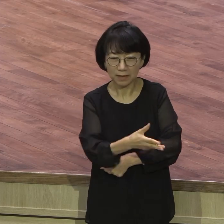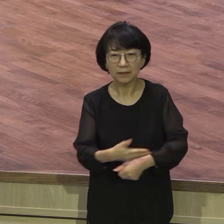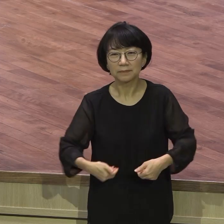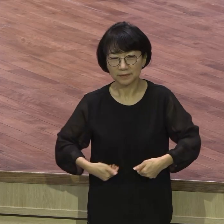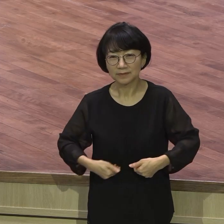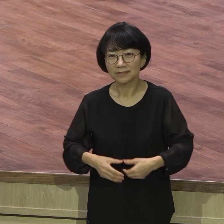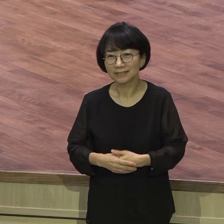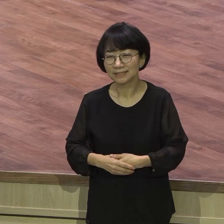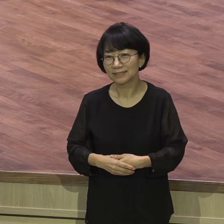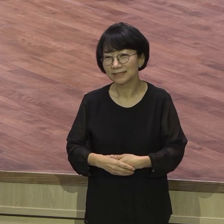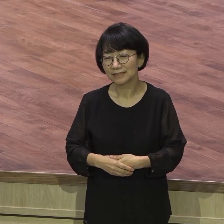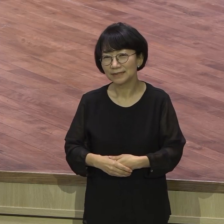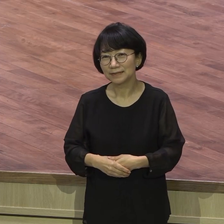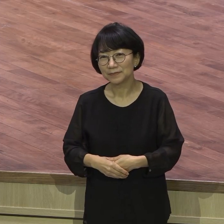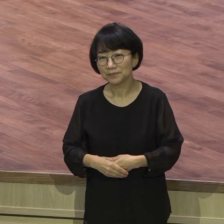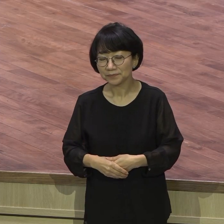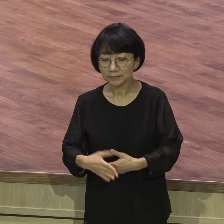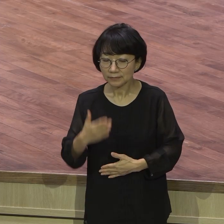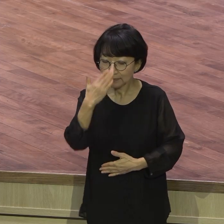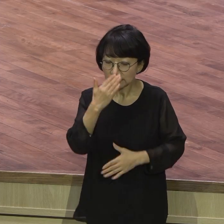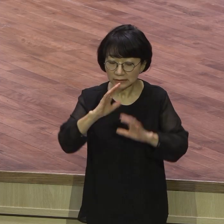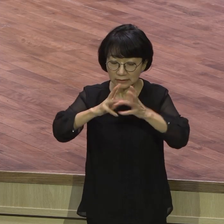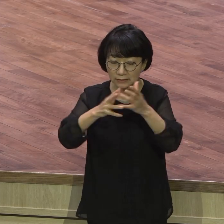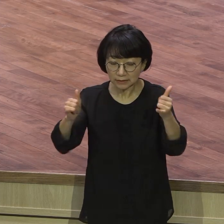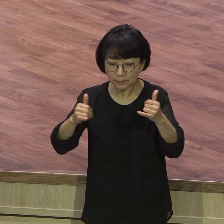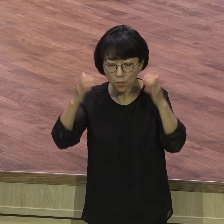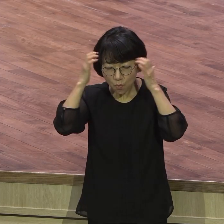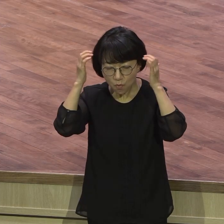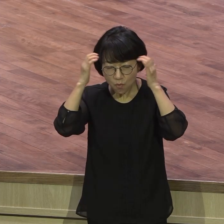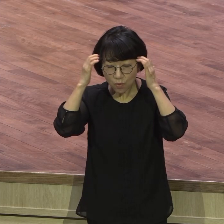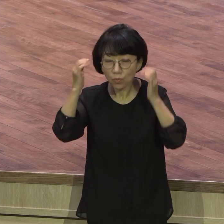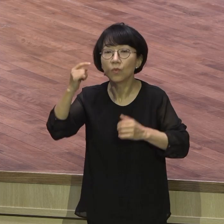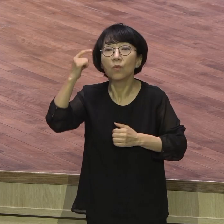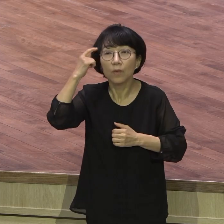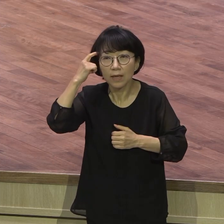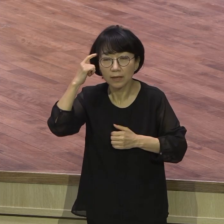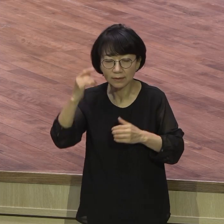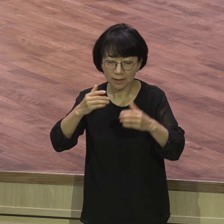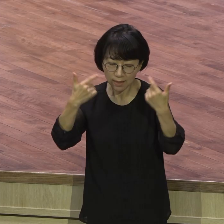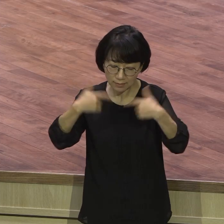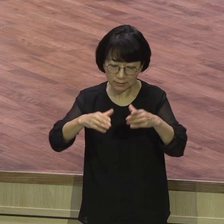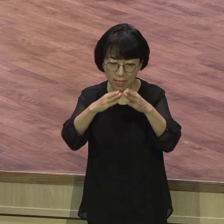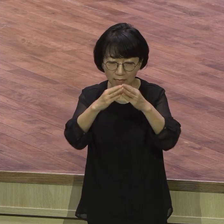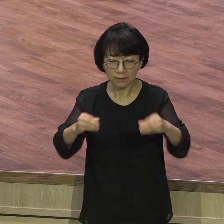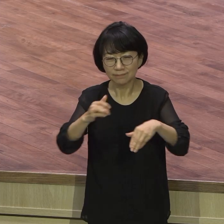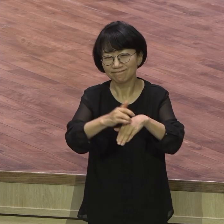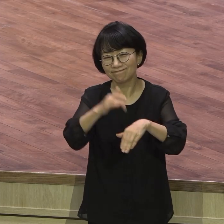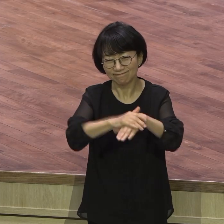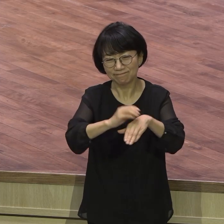이 예급 사람들이 이 이스라엘 사람들이 왜 고생하느냐 예급 체질에서 벗어나지 못해요 모세가 산에 잠깐 올라갔다고